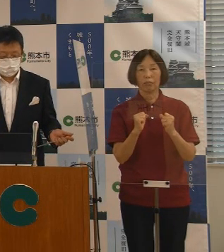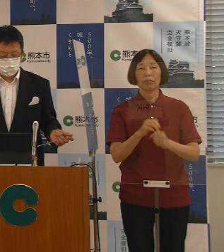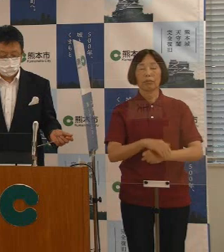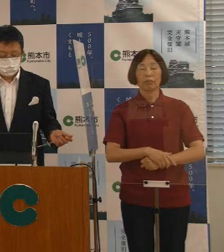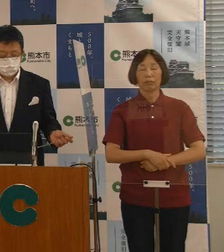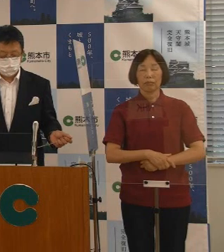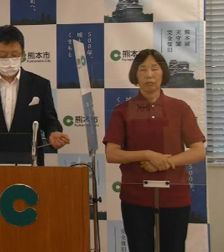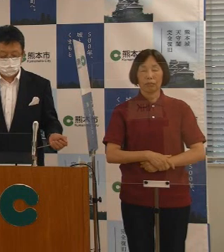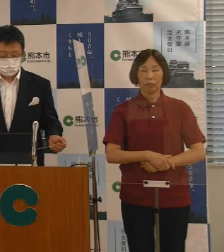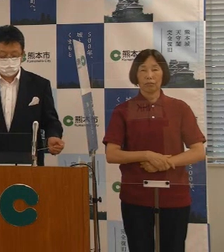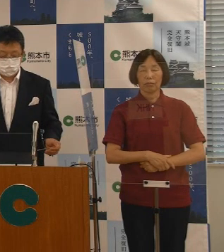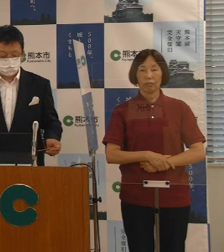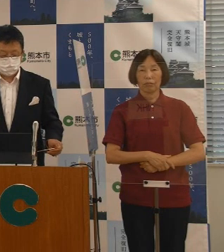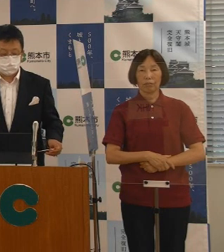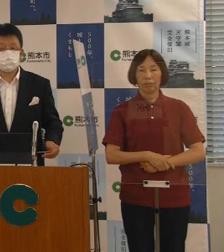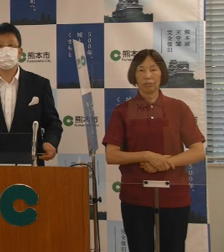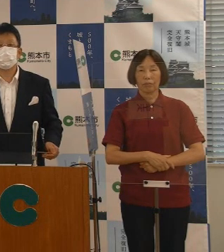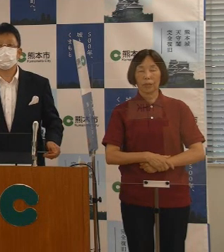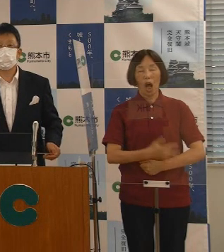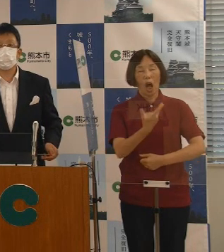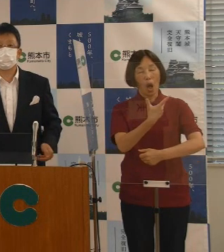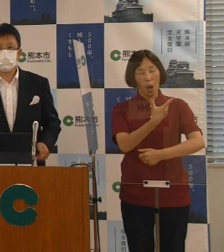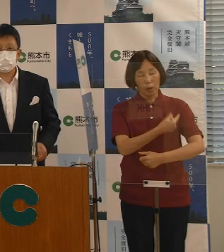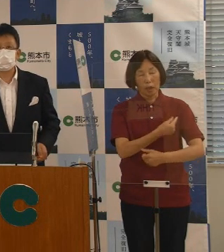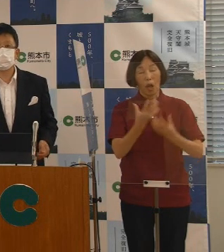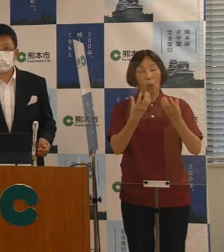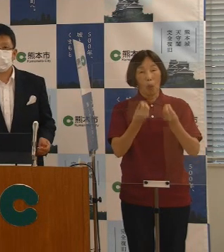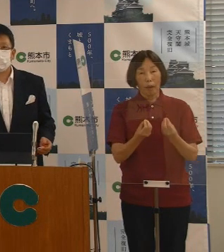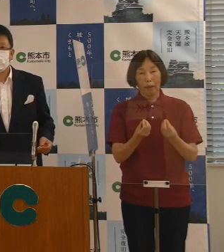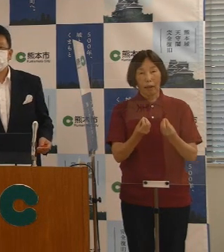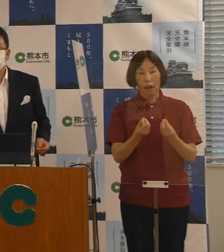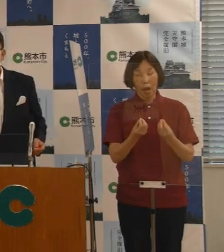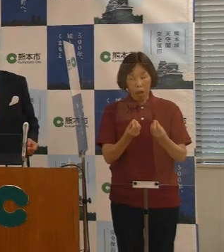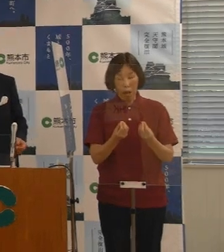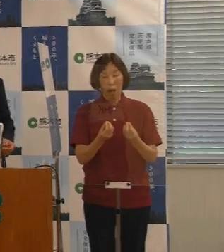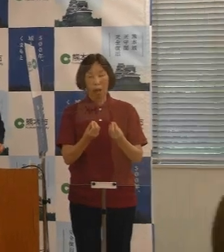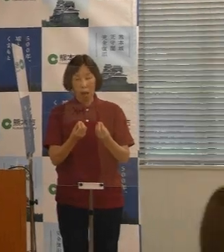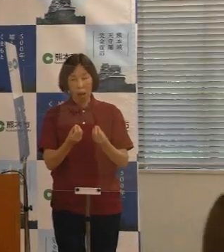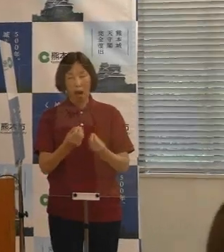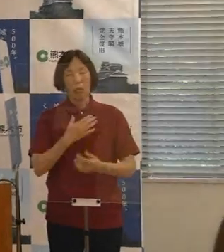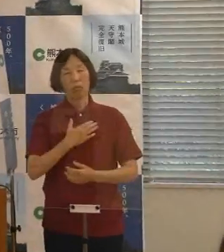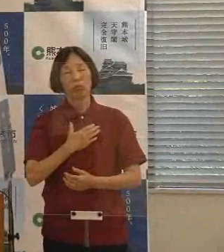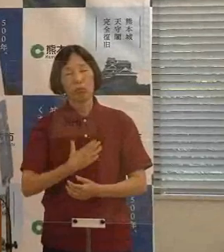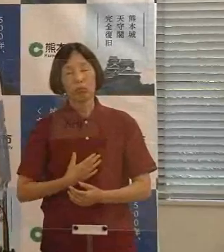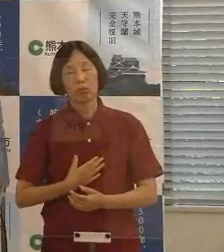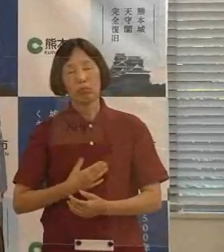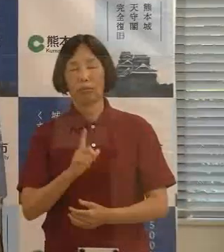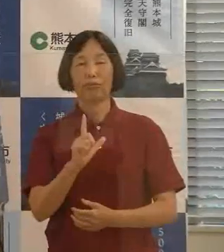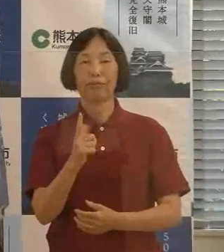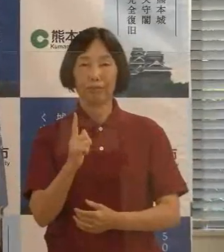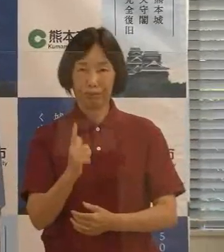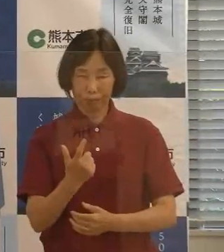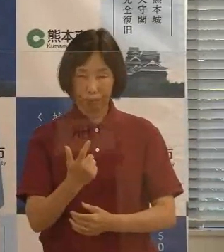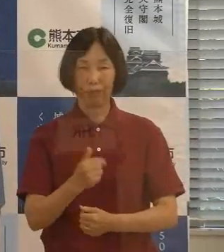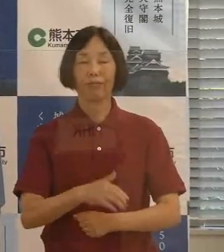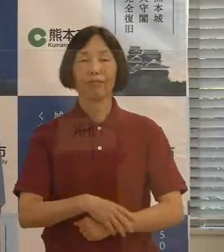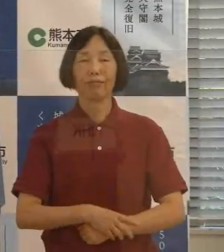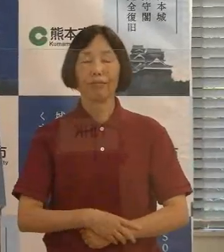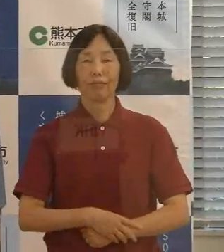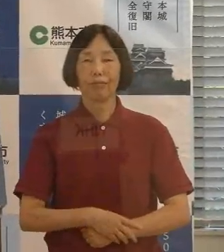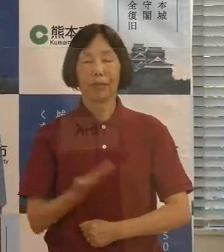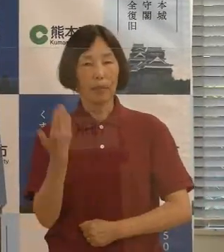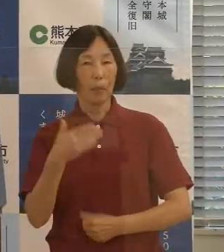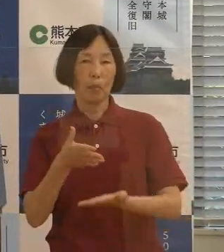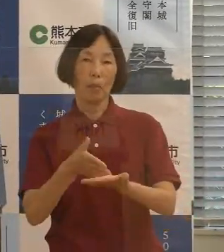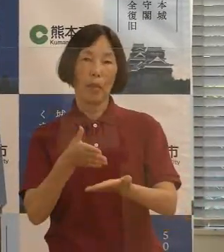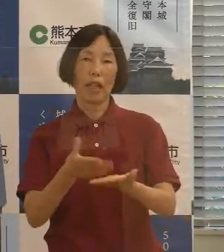ので、ワクチン接種を終えたからといってですね、安心ということではなくですね、やはり、先ほ